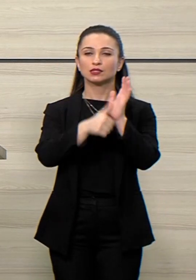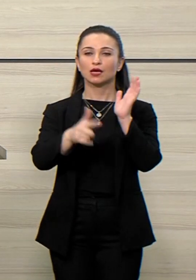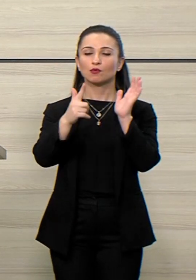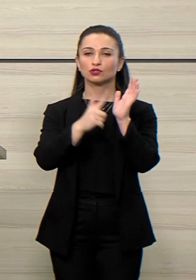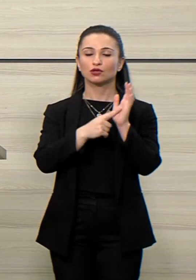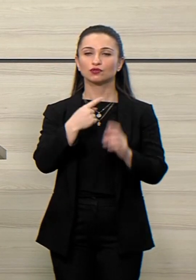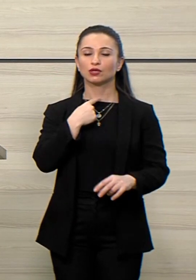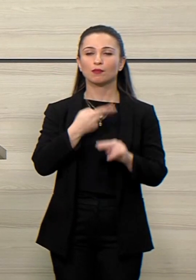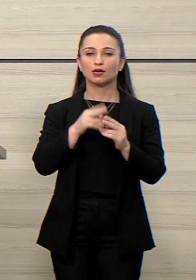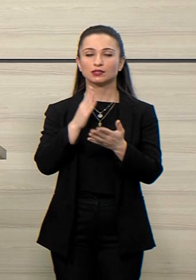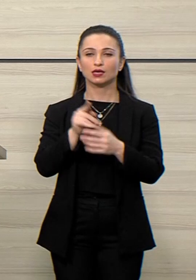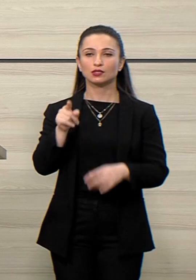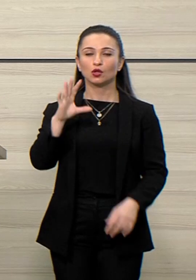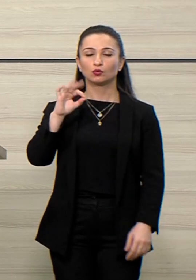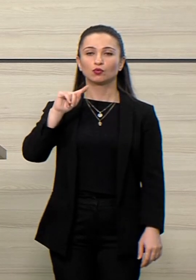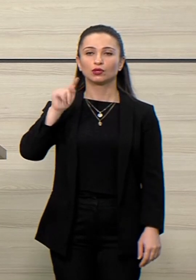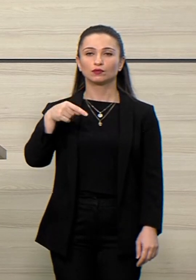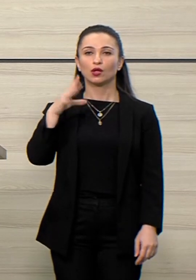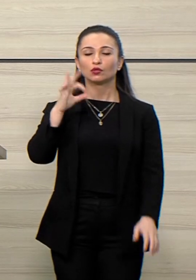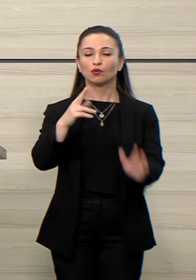1467 ხმა ეს არის